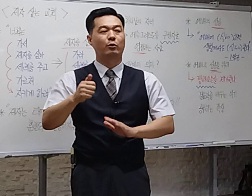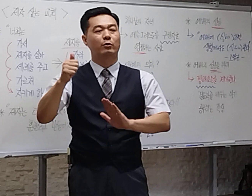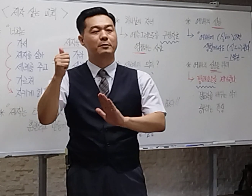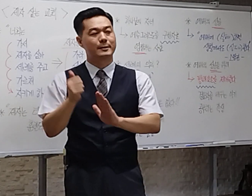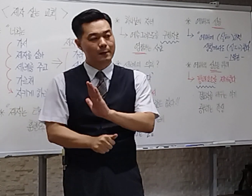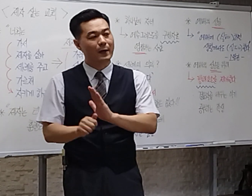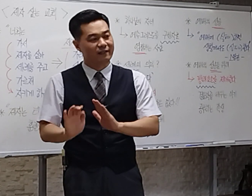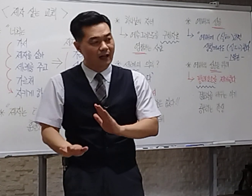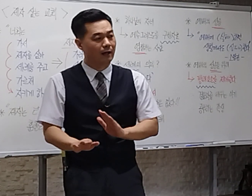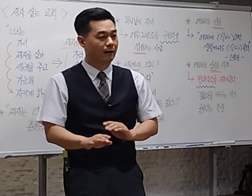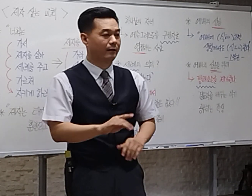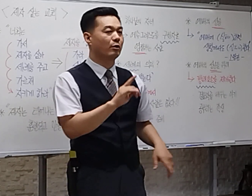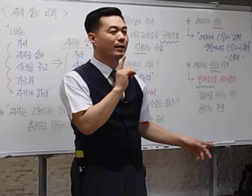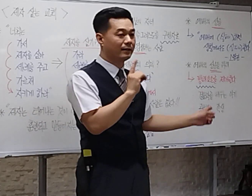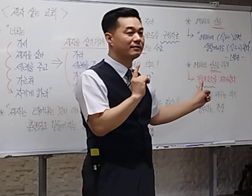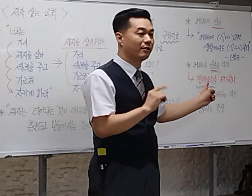생활에서도 실패한다 라고 말을 했어요.